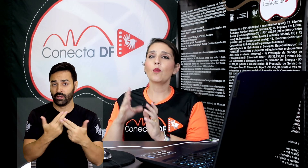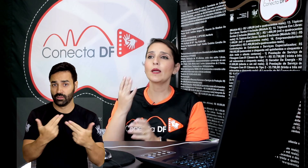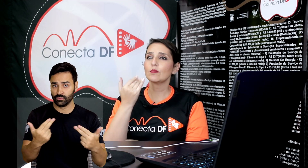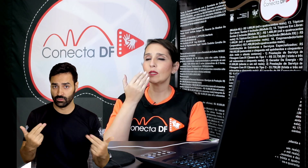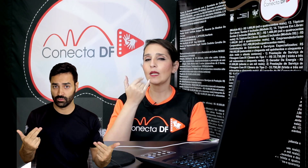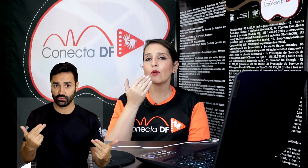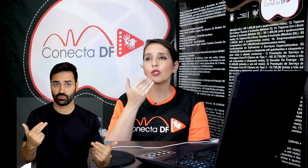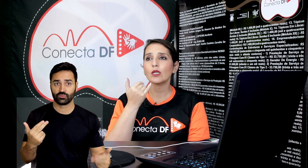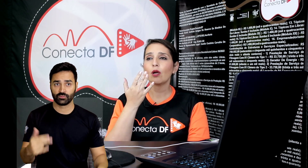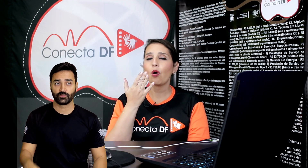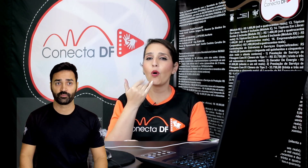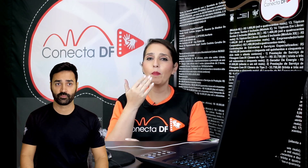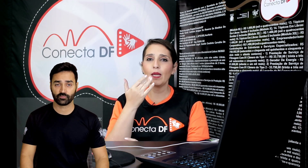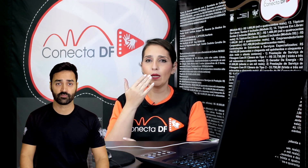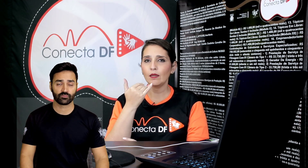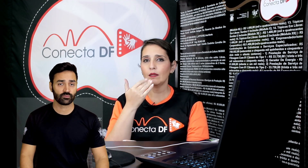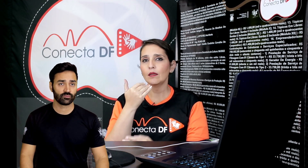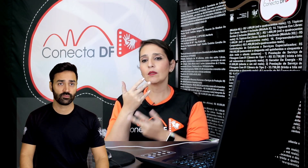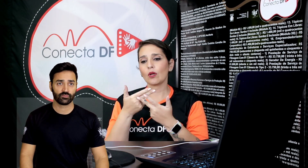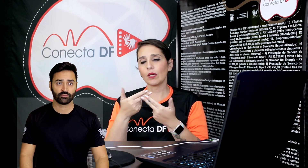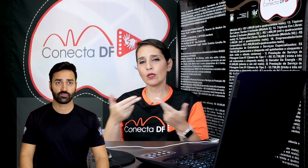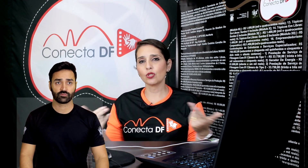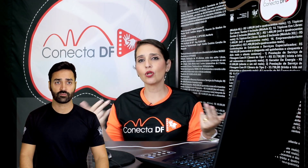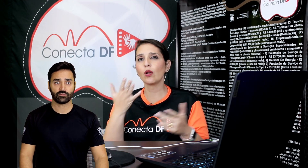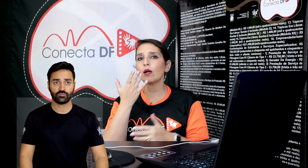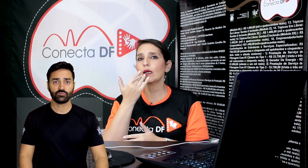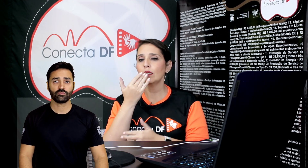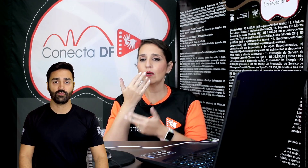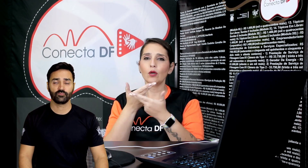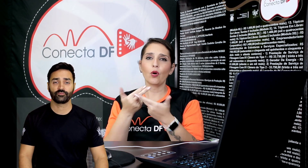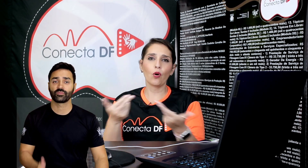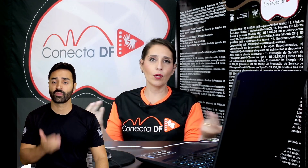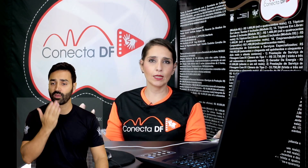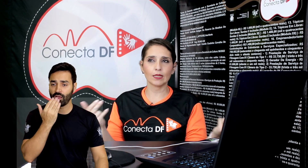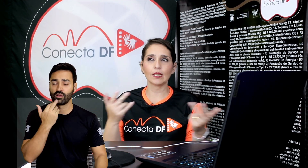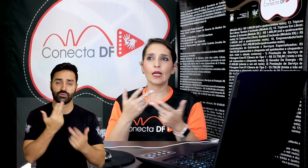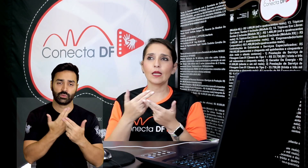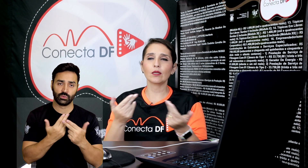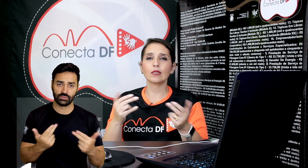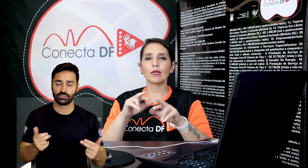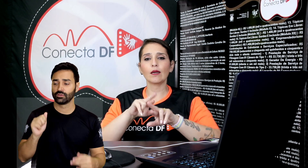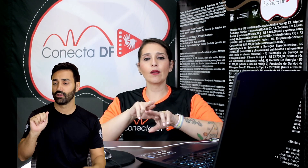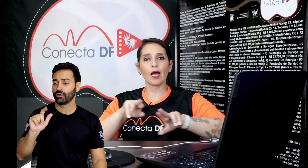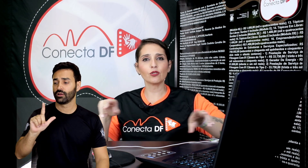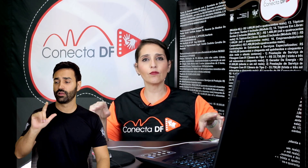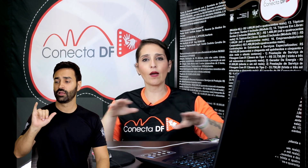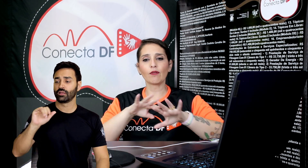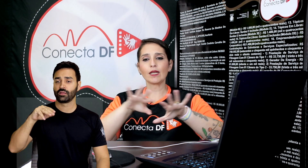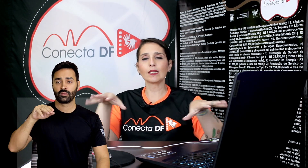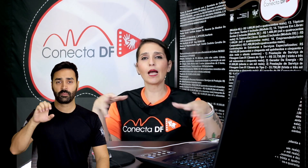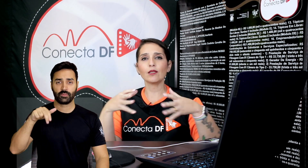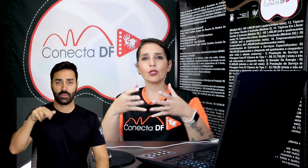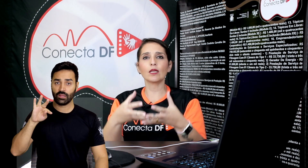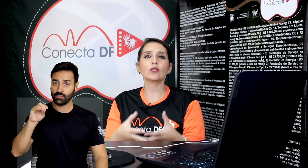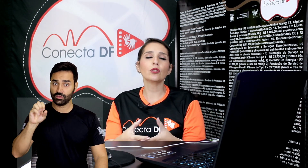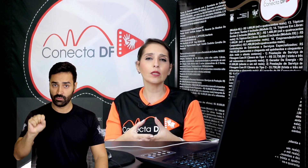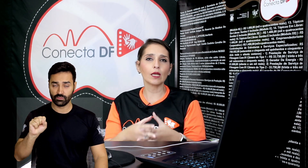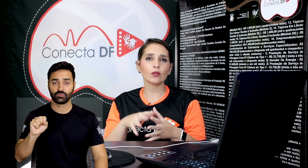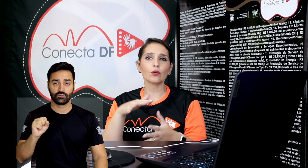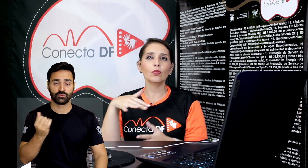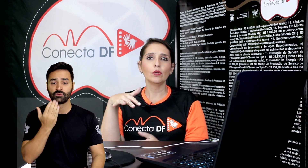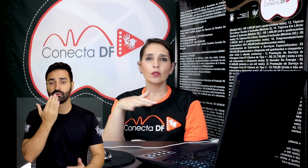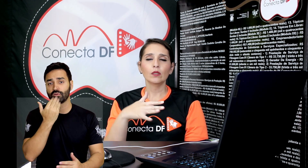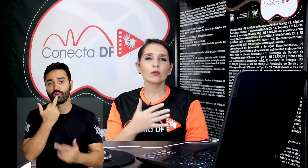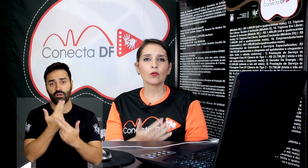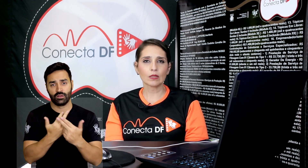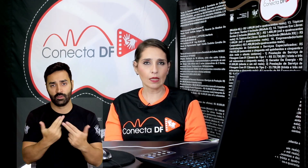que é o mesmo sinal de comer, só que aí a gente coloca coisas, né? Que seria a variedade que existe